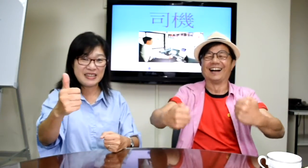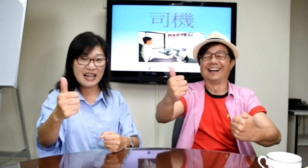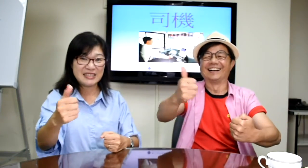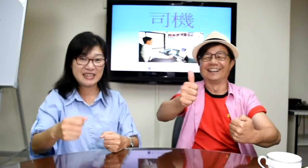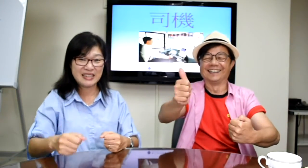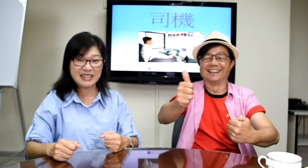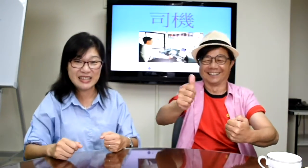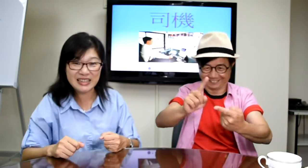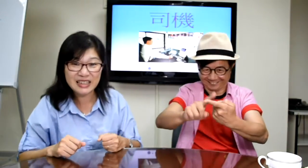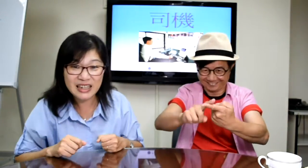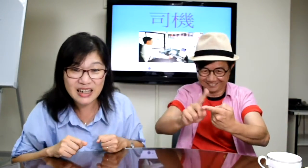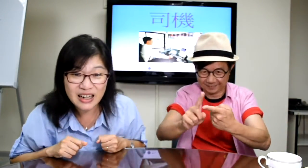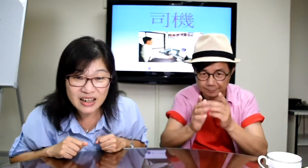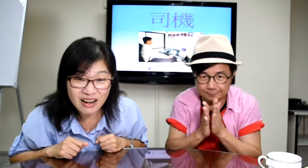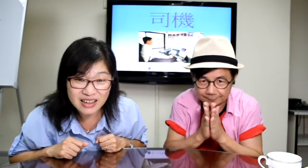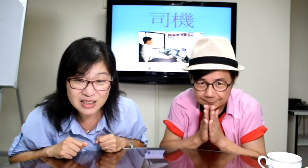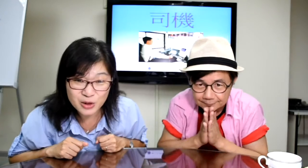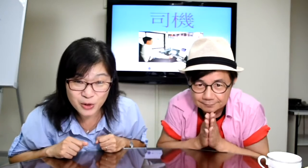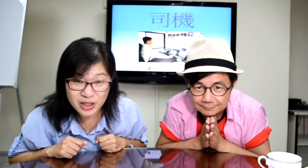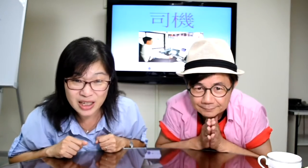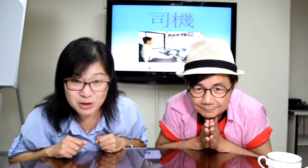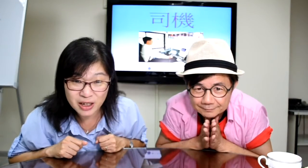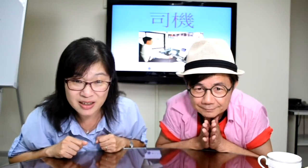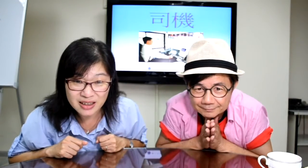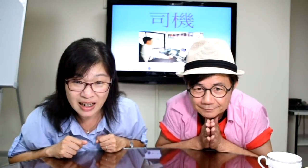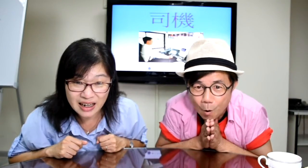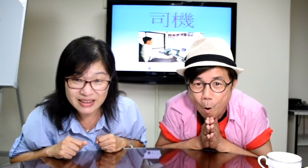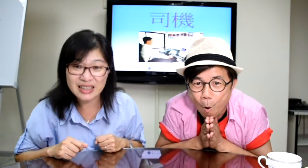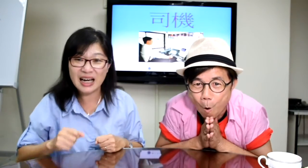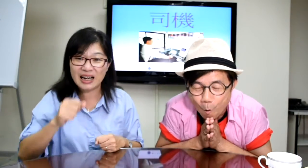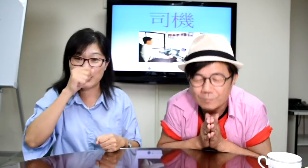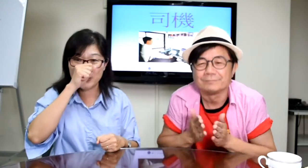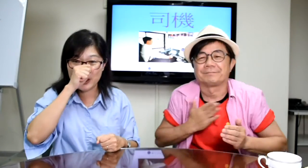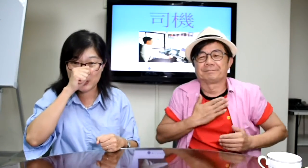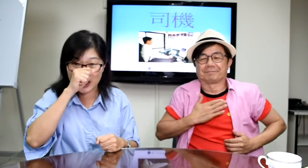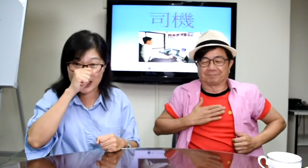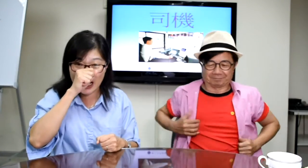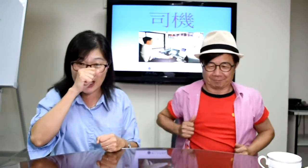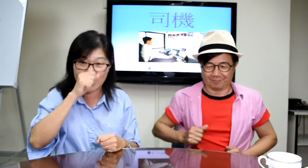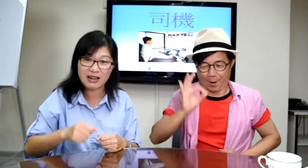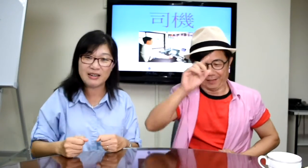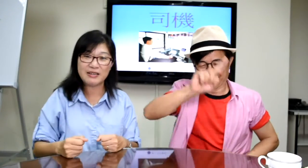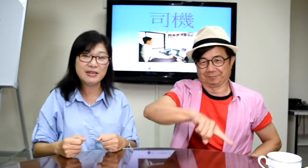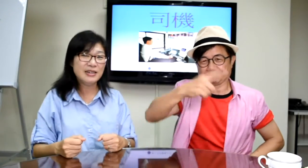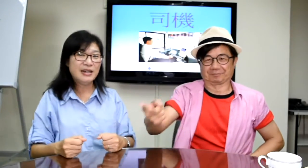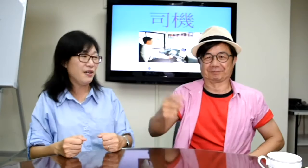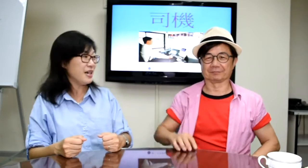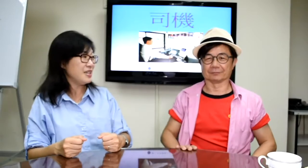男生，哦，你是余义全，好的，你好，余义全，好 ，OK， 下一